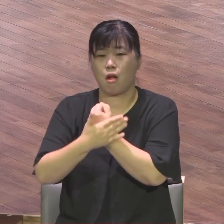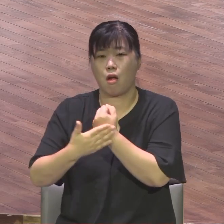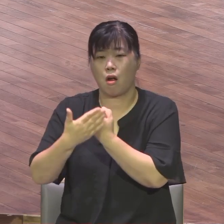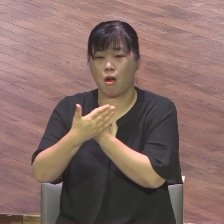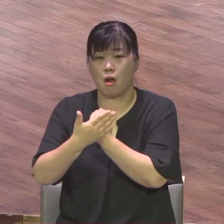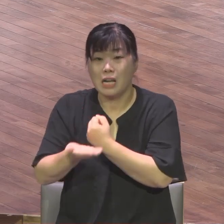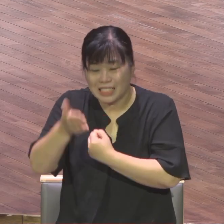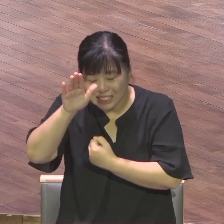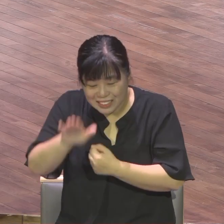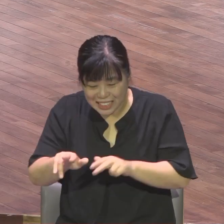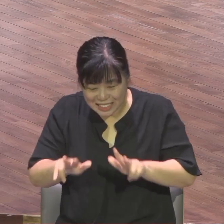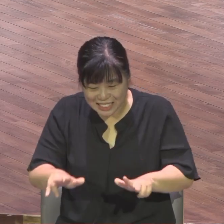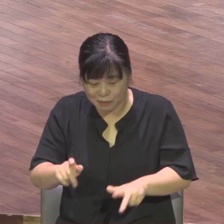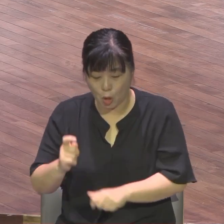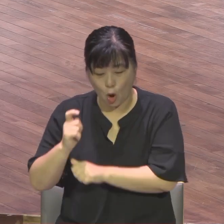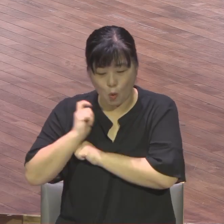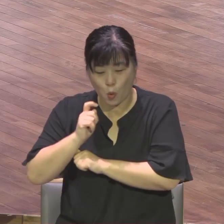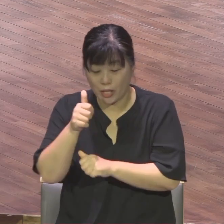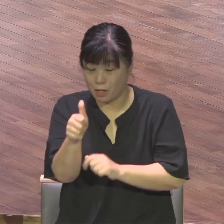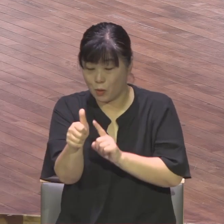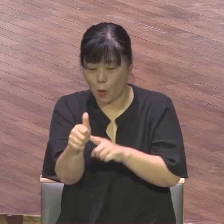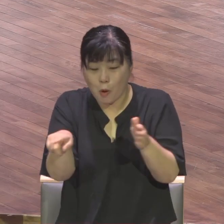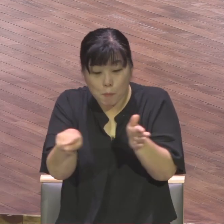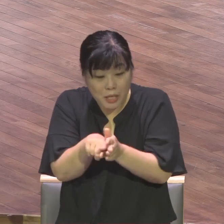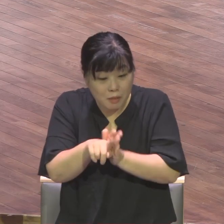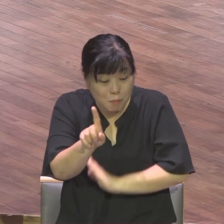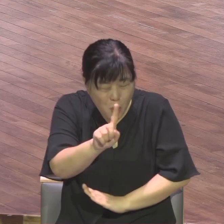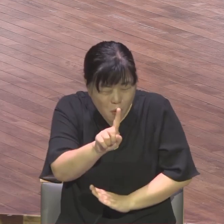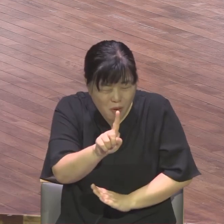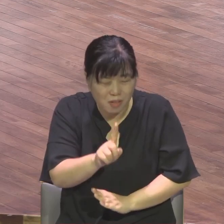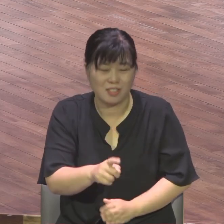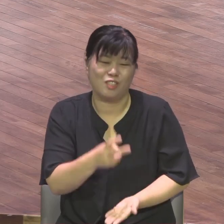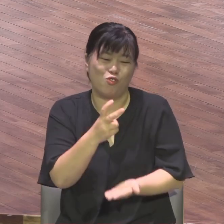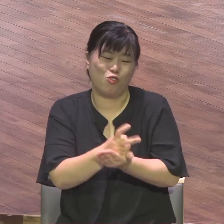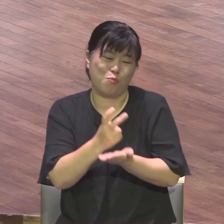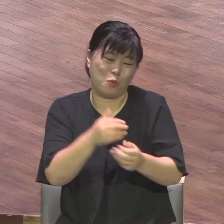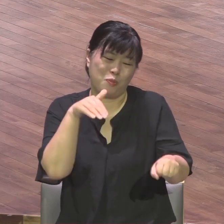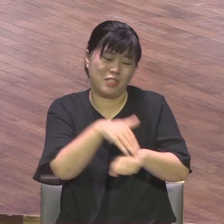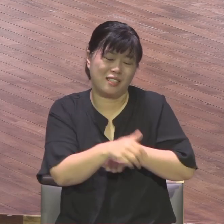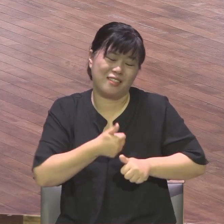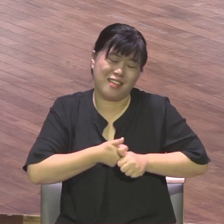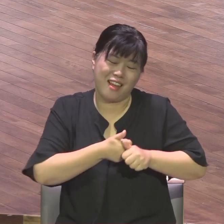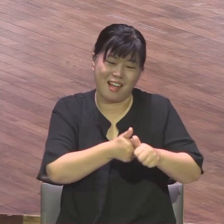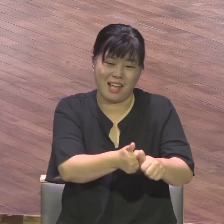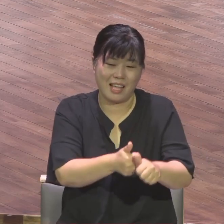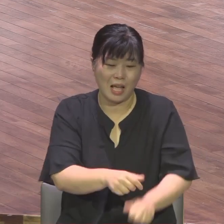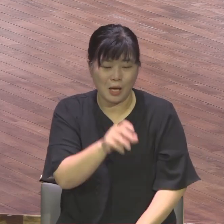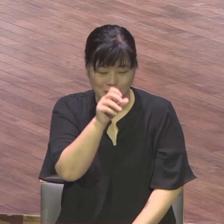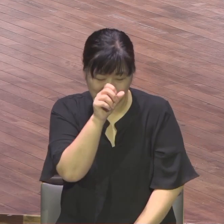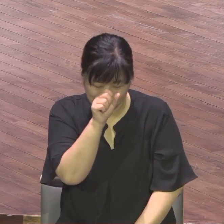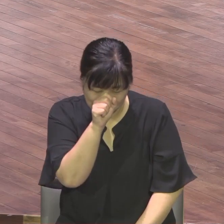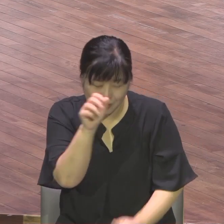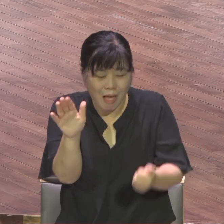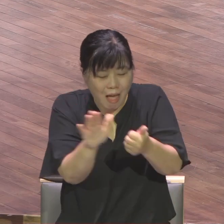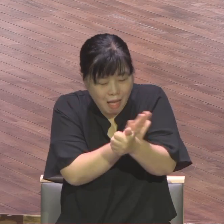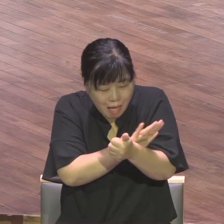율법의 제사 행위나 이런 것, 이런 것으로 무슨 노력으로 착한 일로 구원받는 것이 아니라